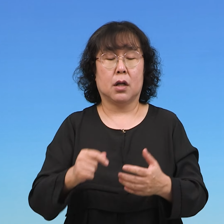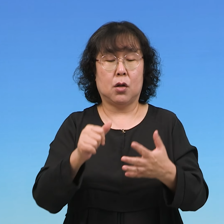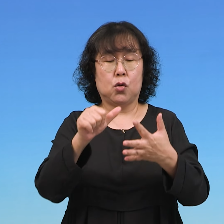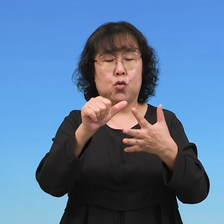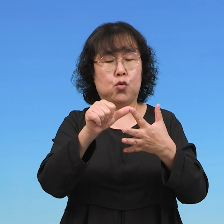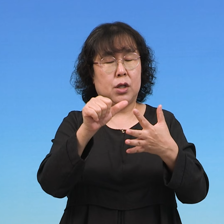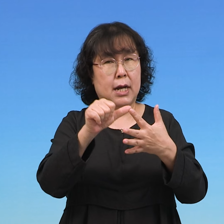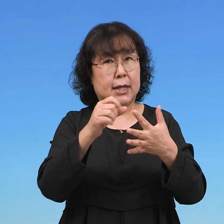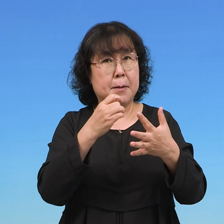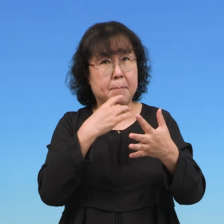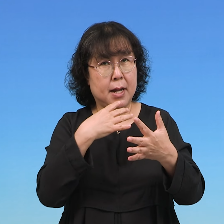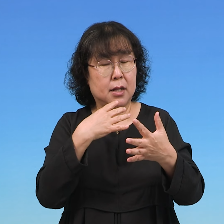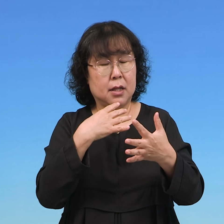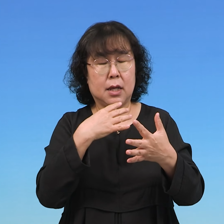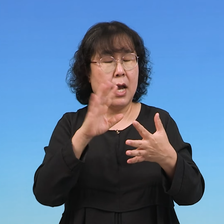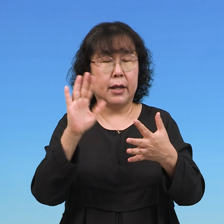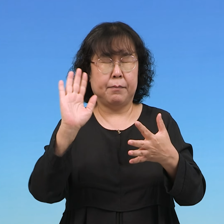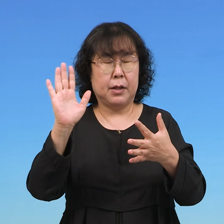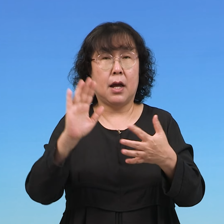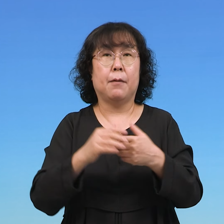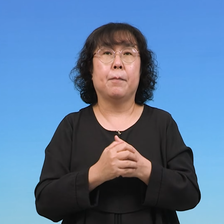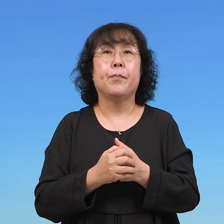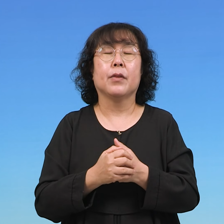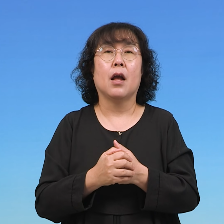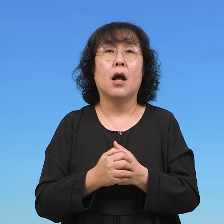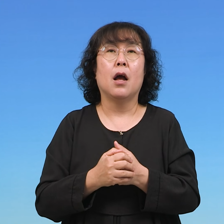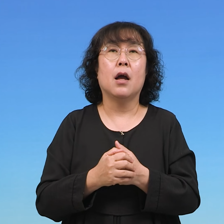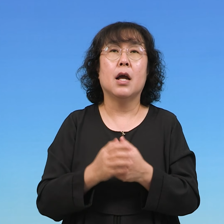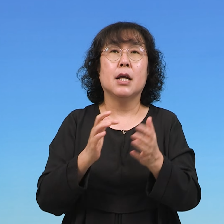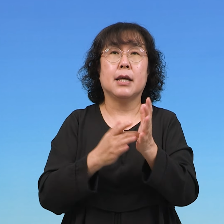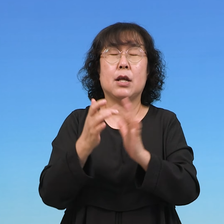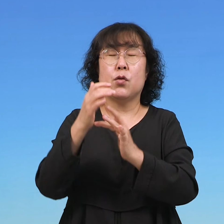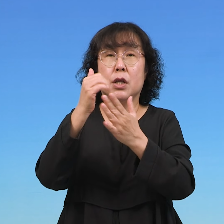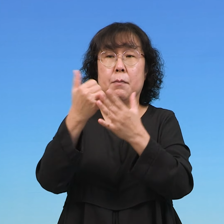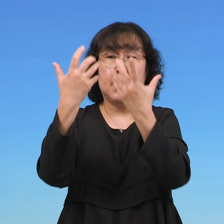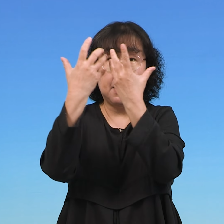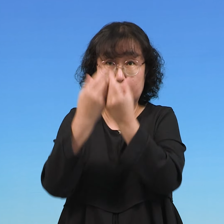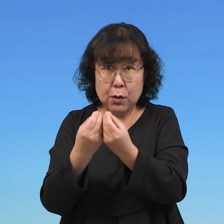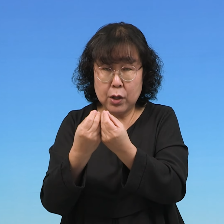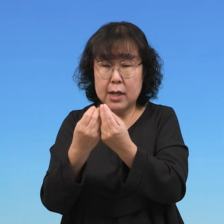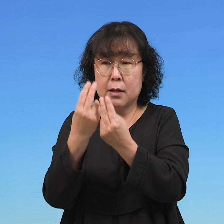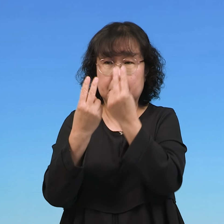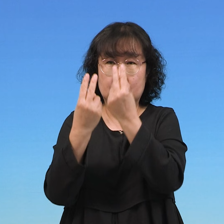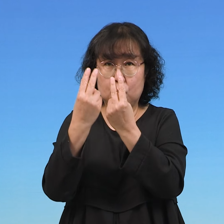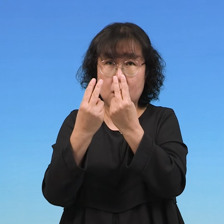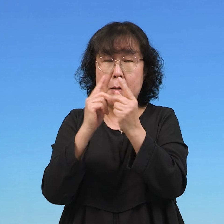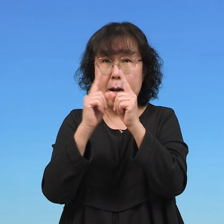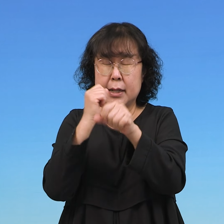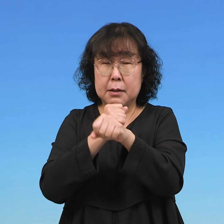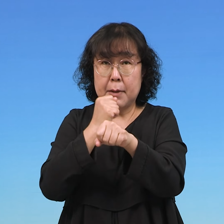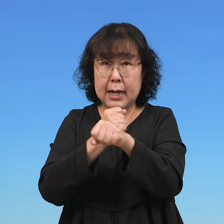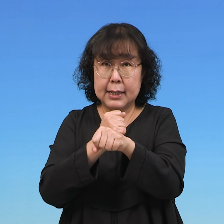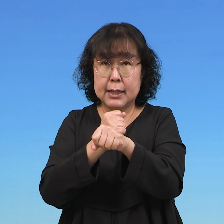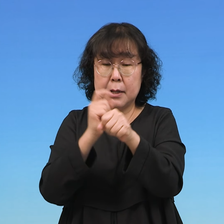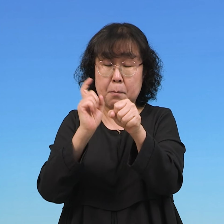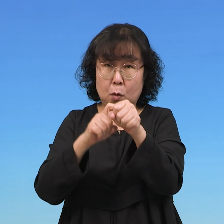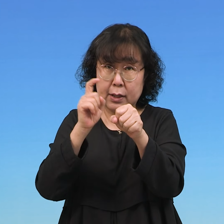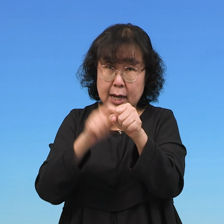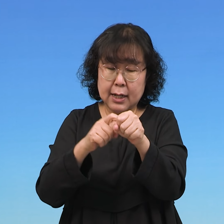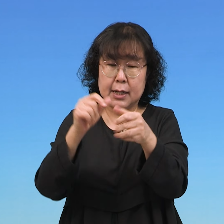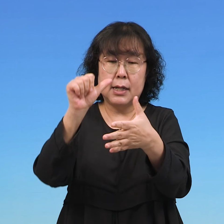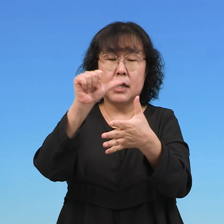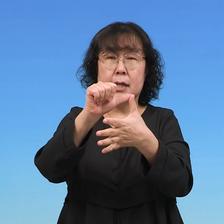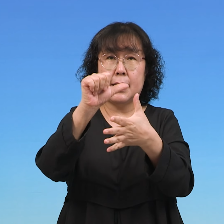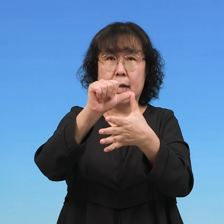아들 이야기다, 그런데 그게 맞지 않은 게, 사실은 예수님이 이 비유를 주신 목적이 큰아들